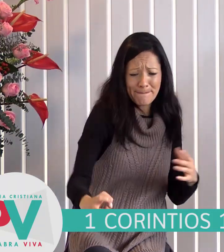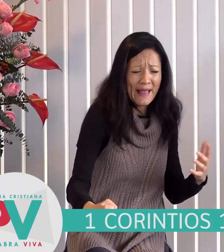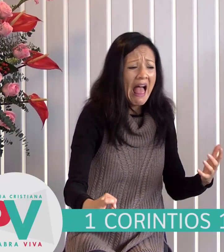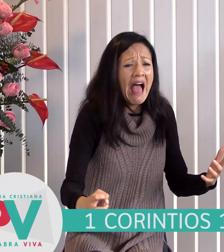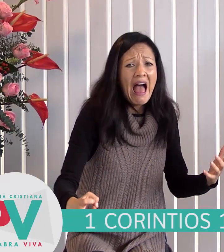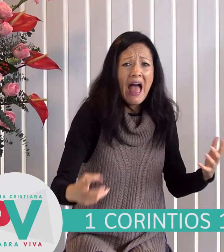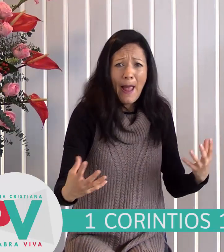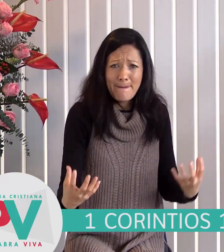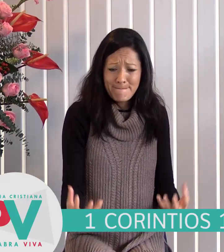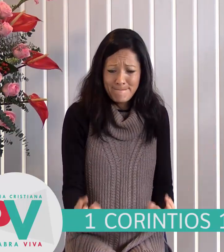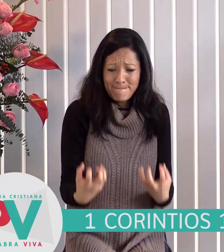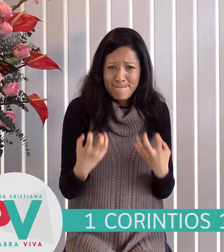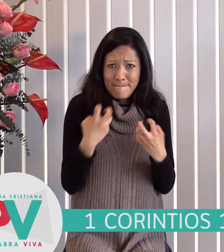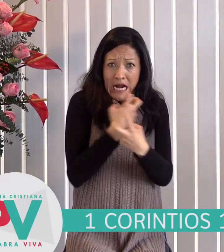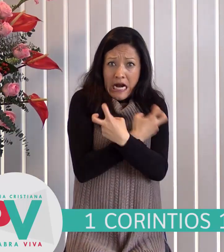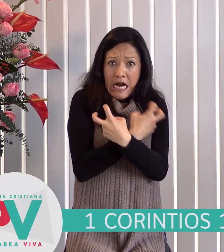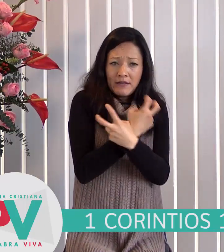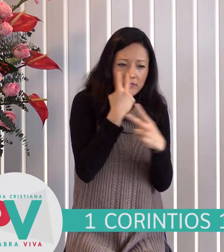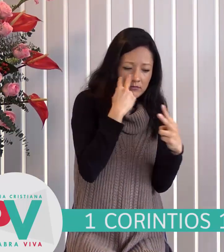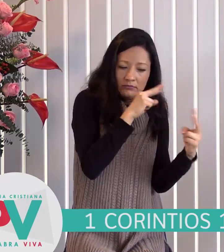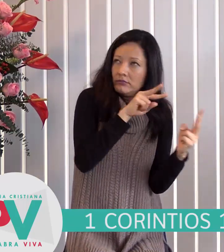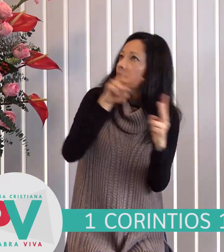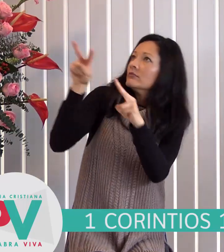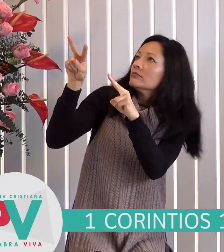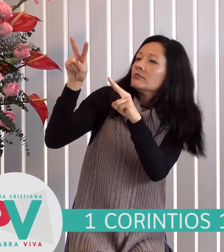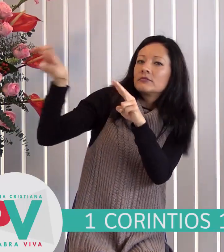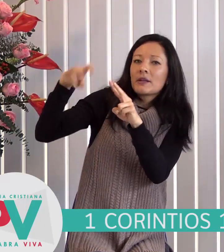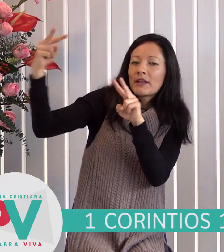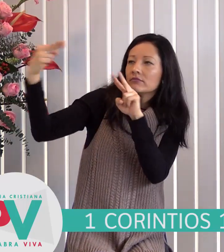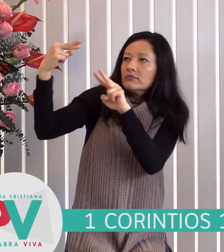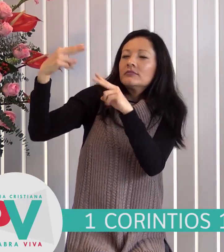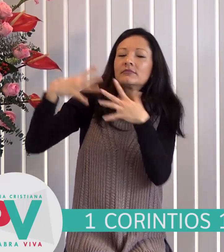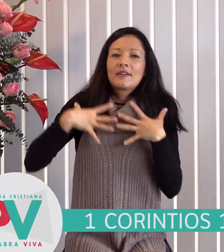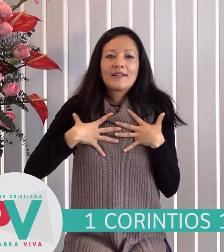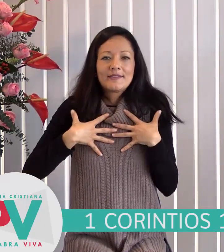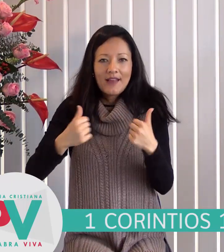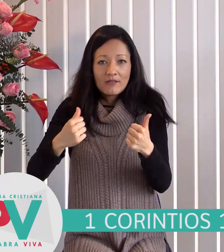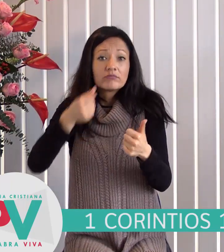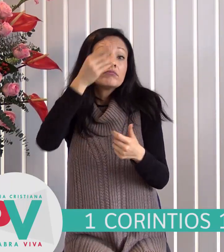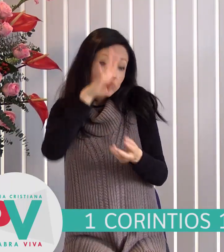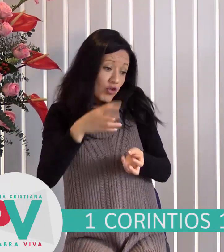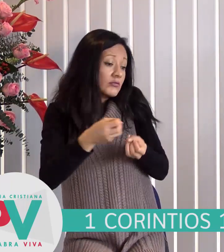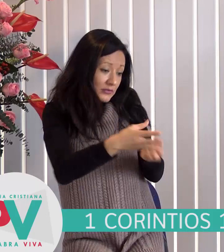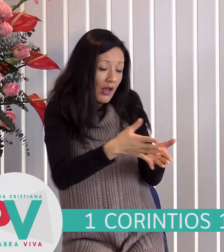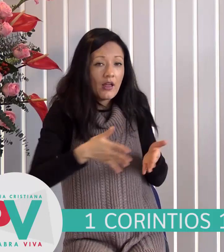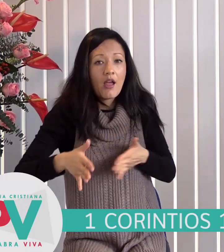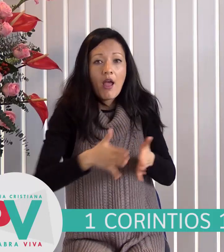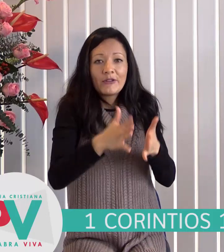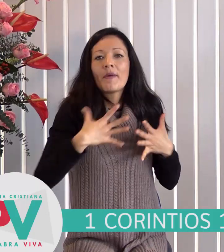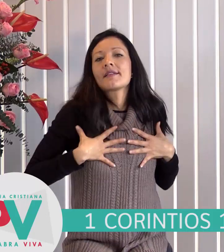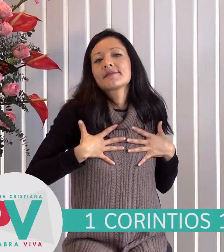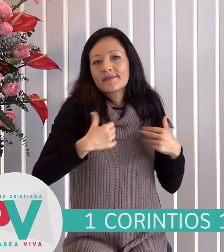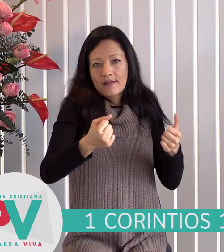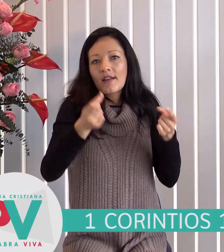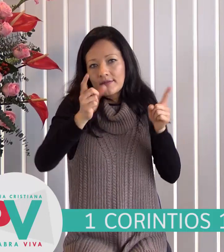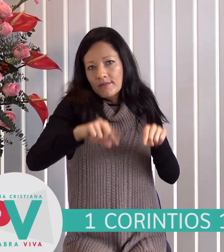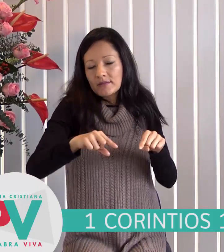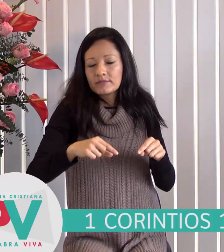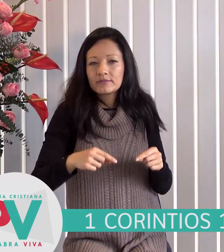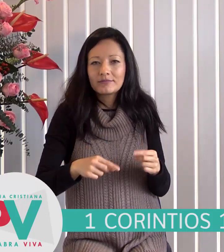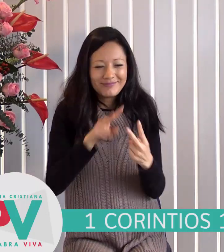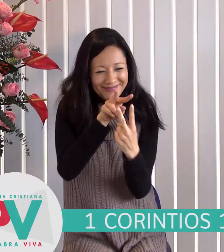murmuraron. Pero ¿quiere decir que Dios proveyó el camino para dar sanidad? Dios proveyó el camino para dar